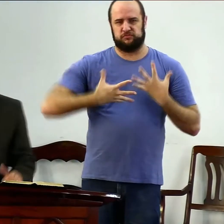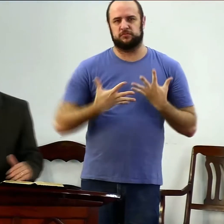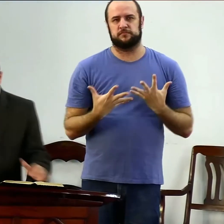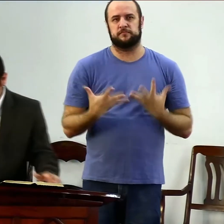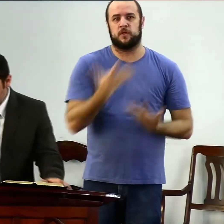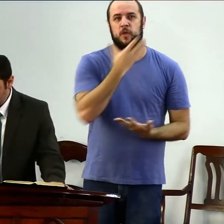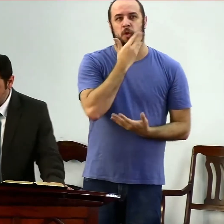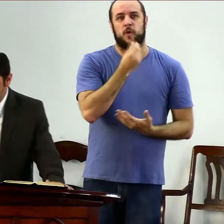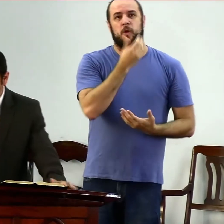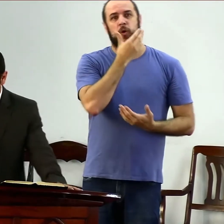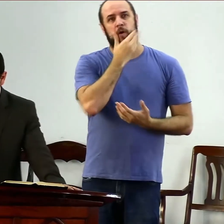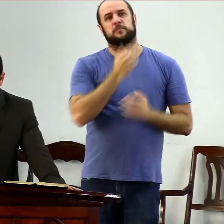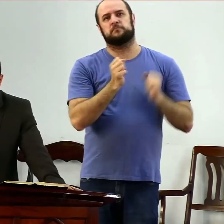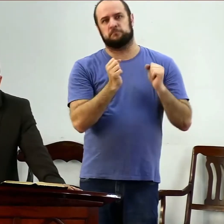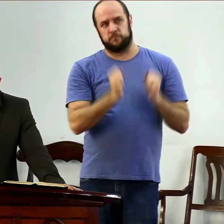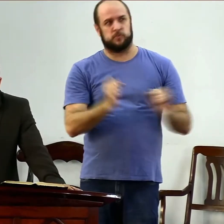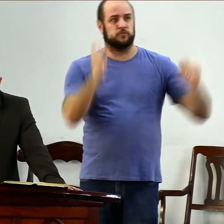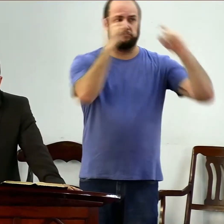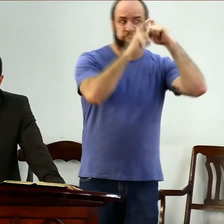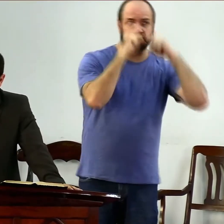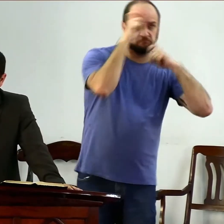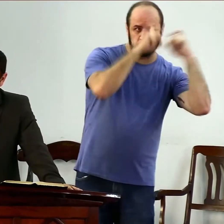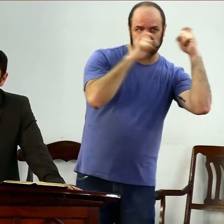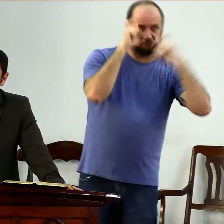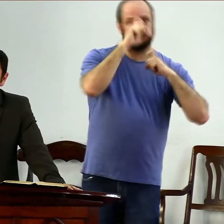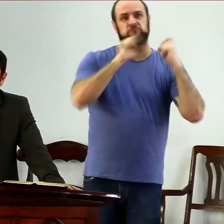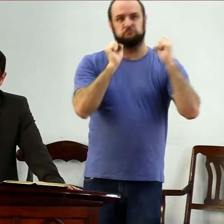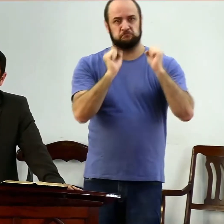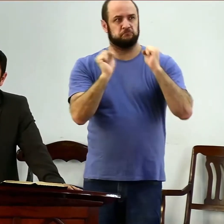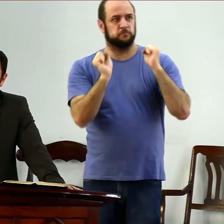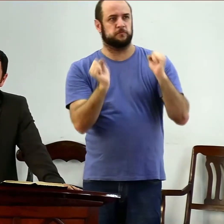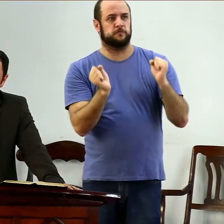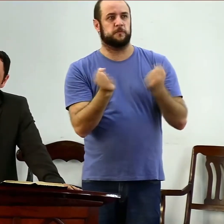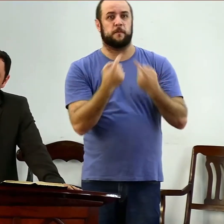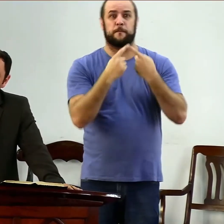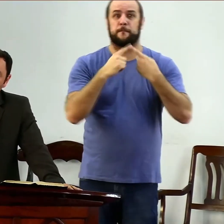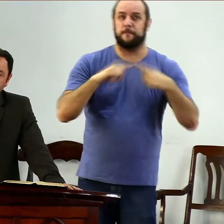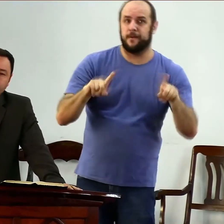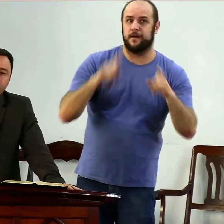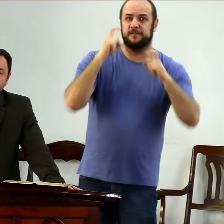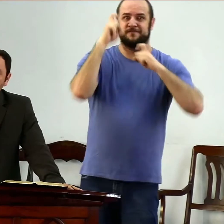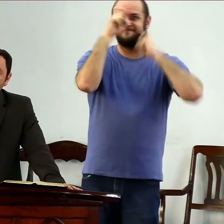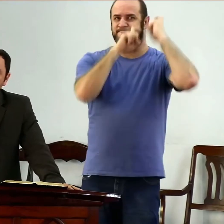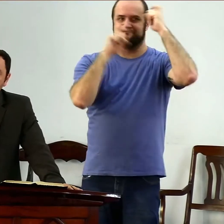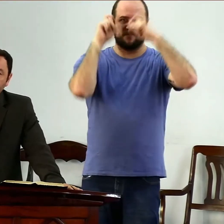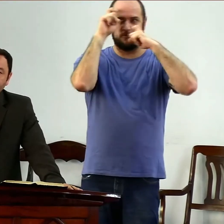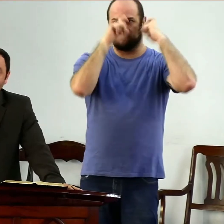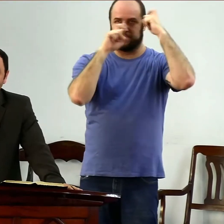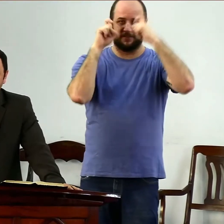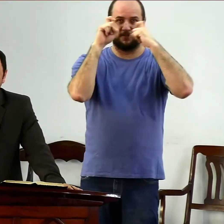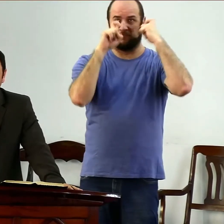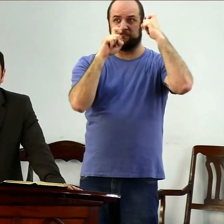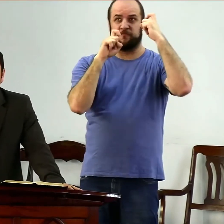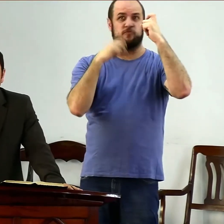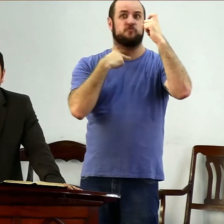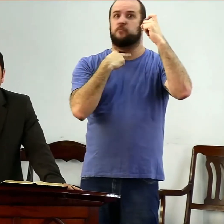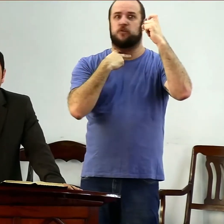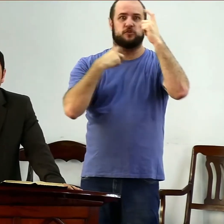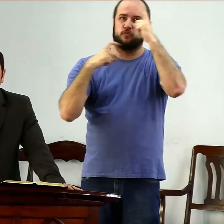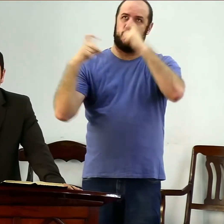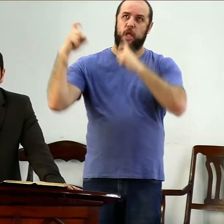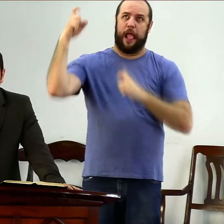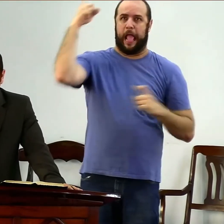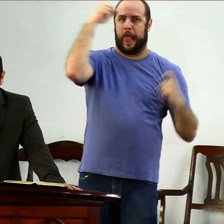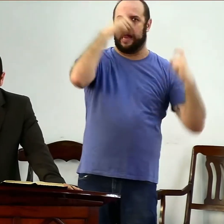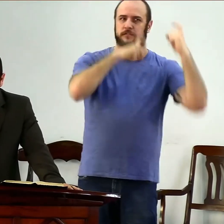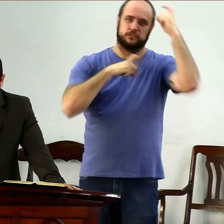ele pode se preocupar com os acontecimentos, no entanto, essa preocupação não pode exceder